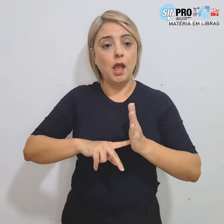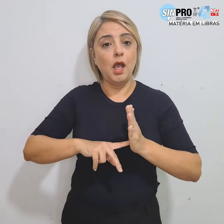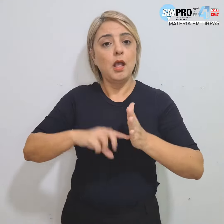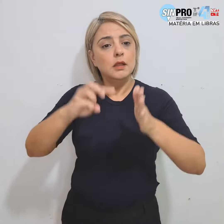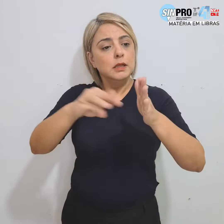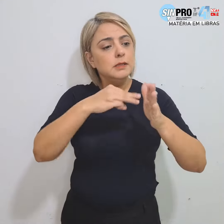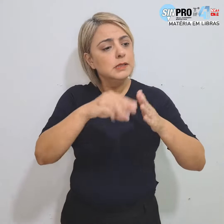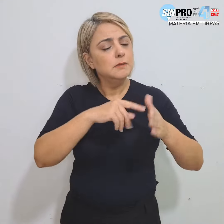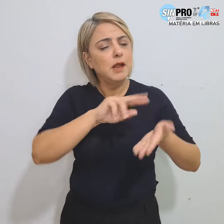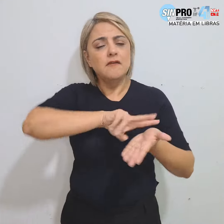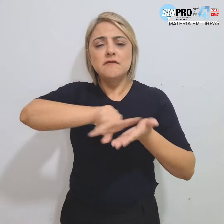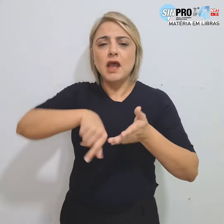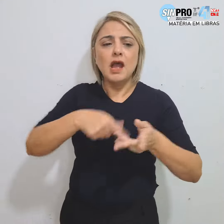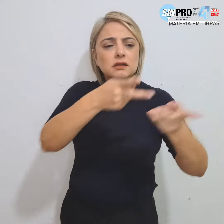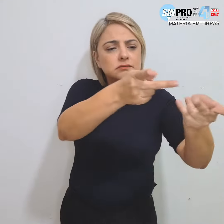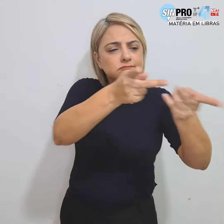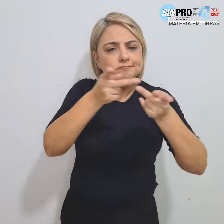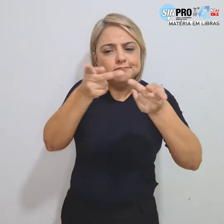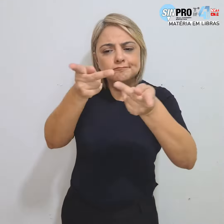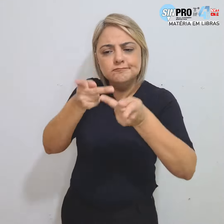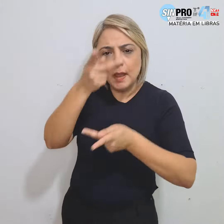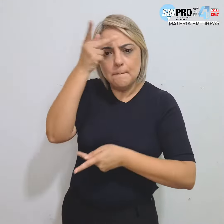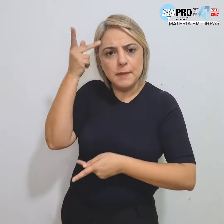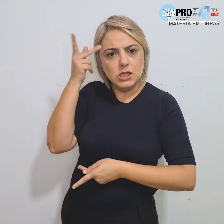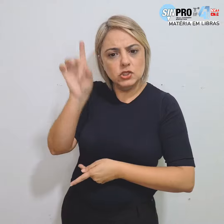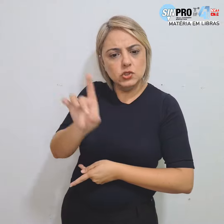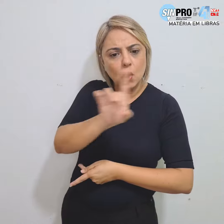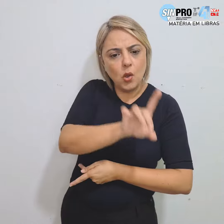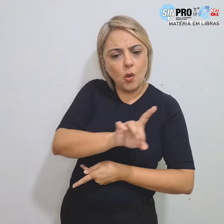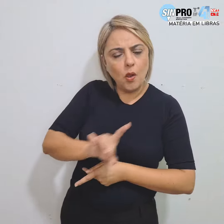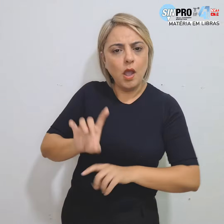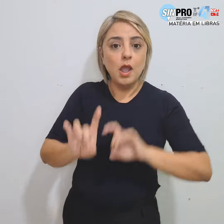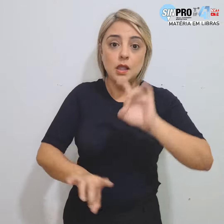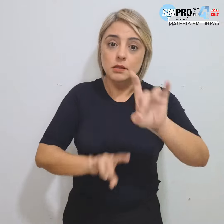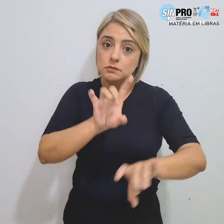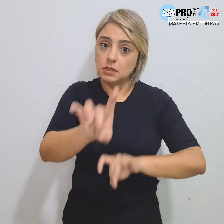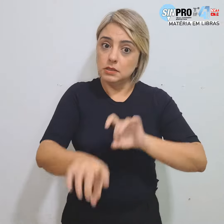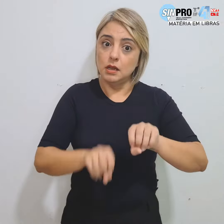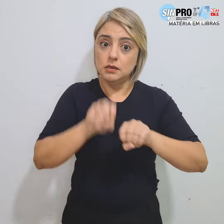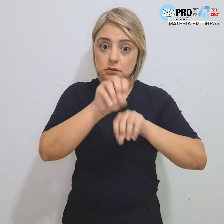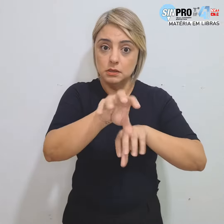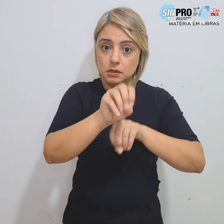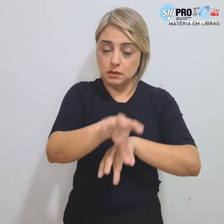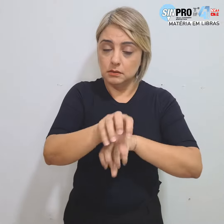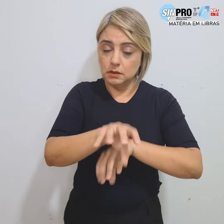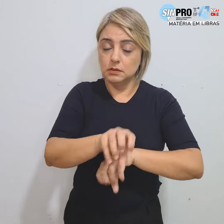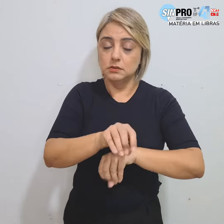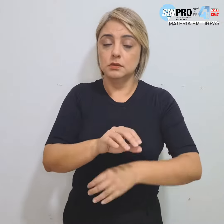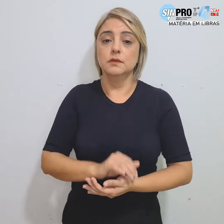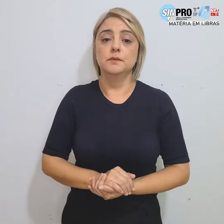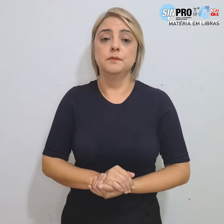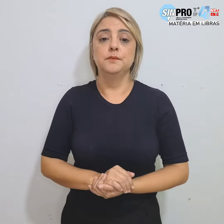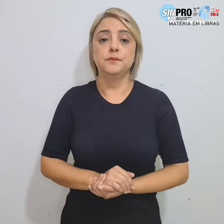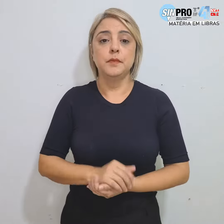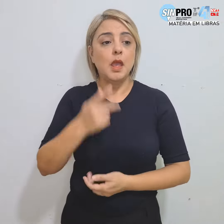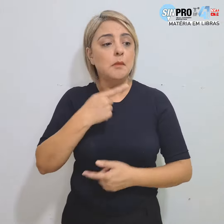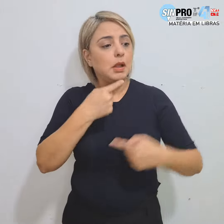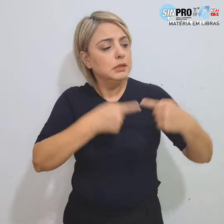convidados, tais como especialistas em educação, para debater como